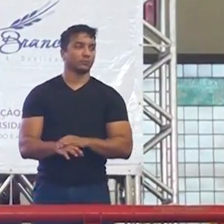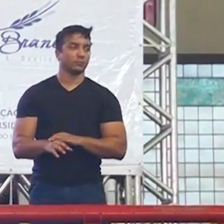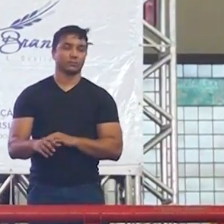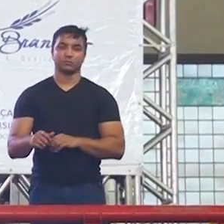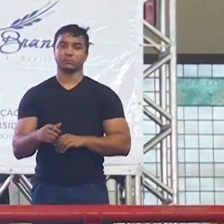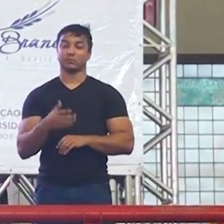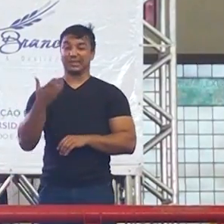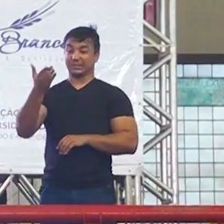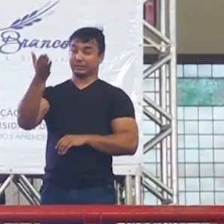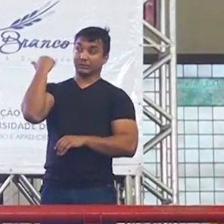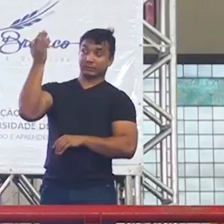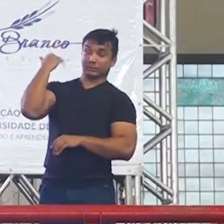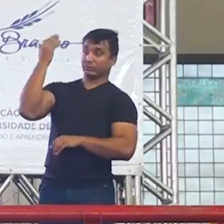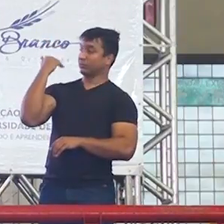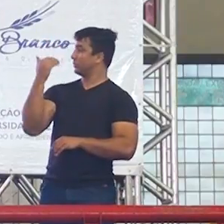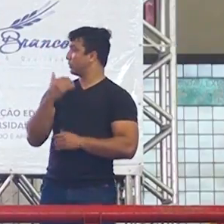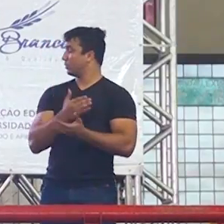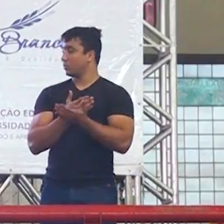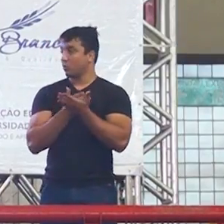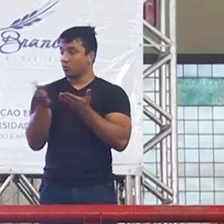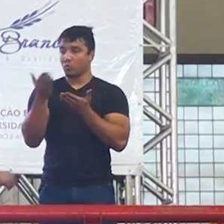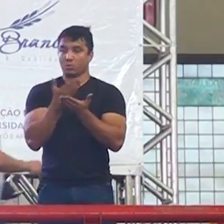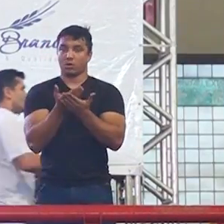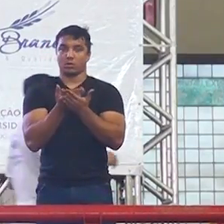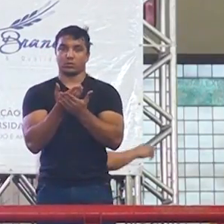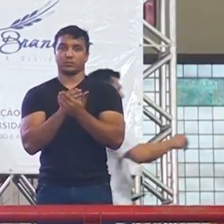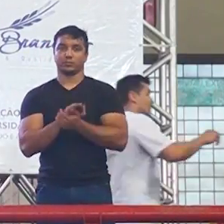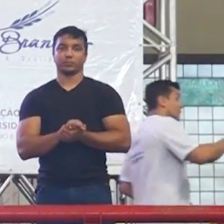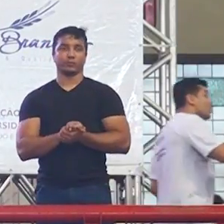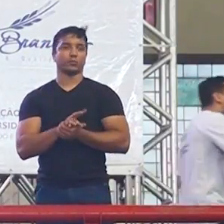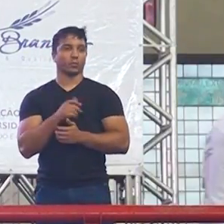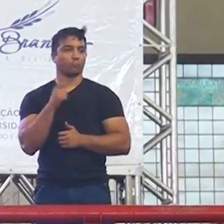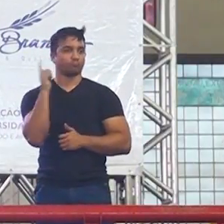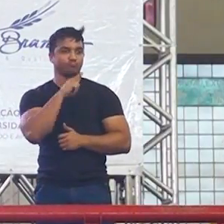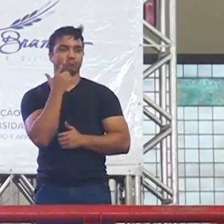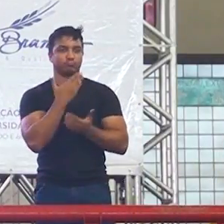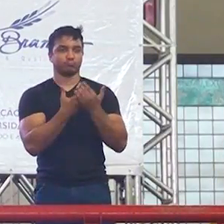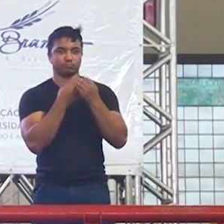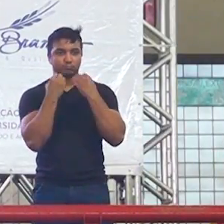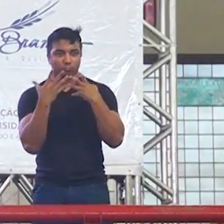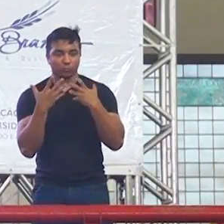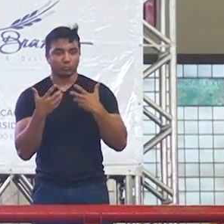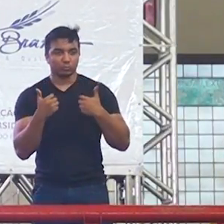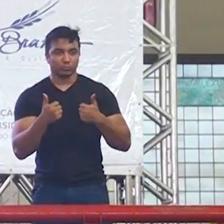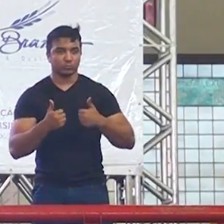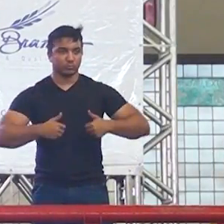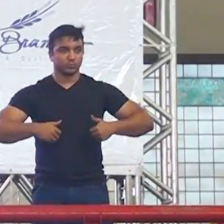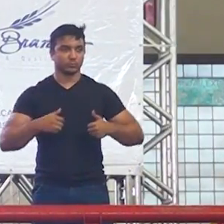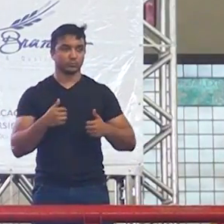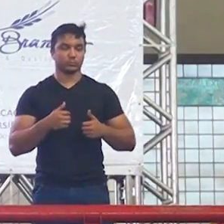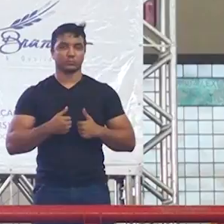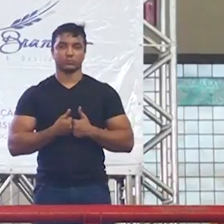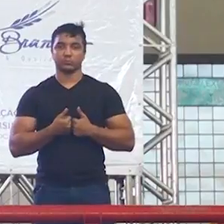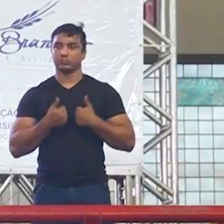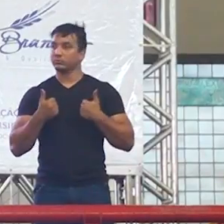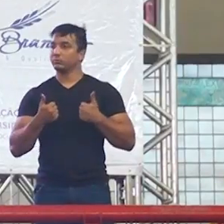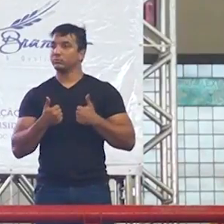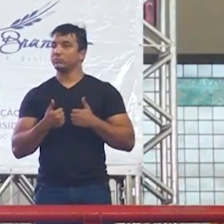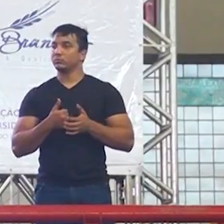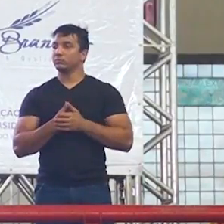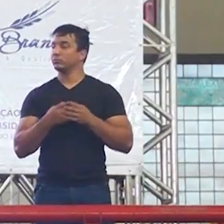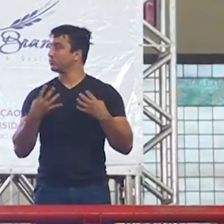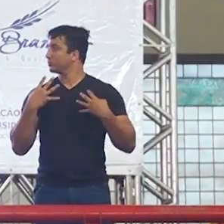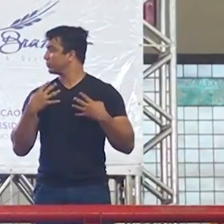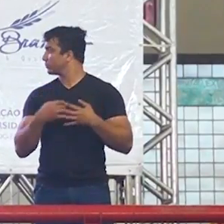Lá do início, e você souber responder. Aí valeu a pena. Aí valeu a pena a gente vir. Foi claro? Então